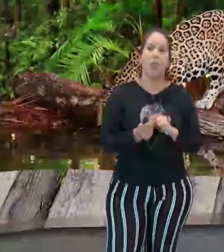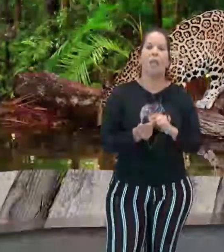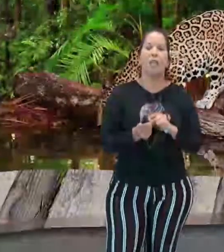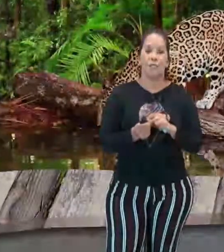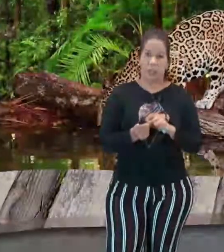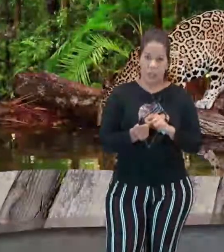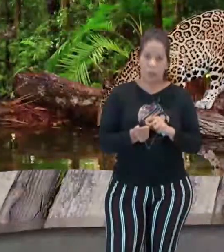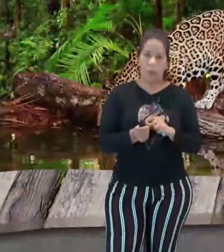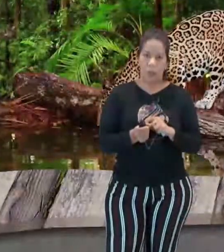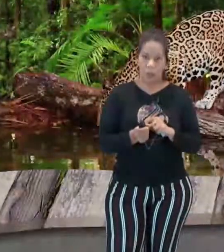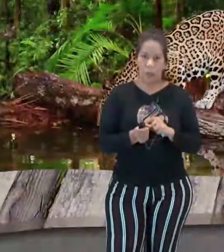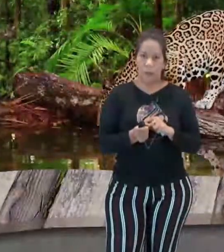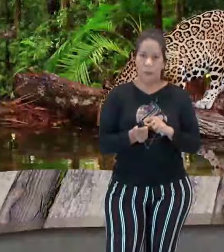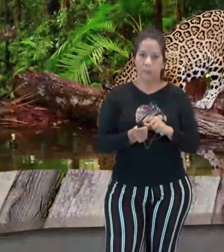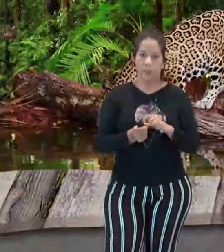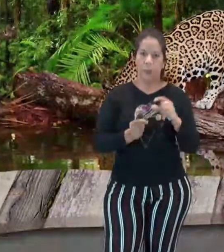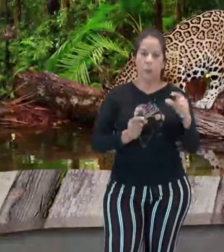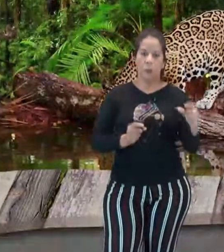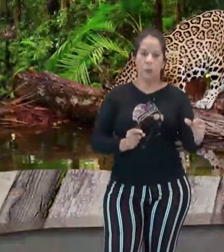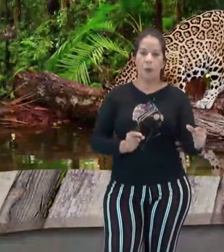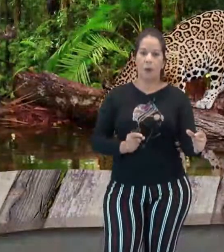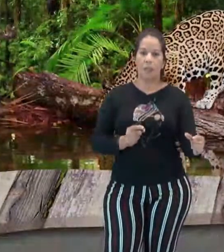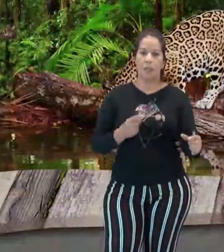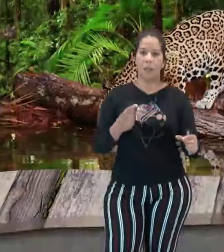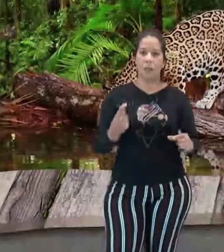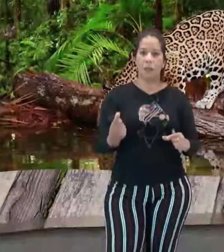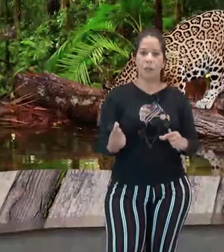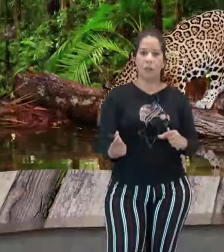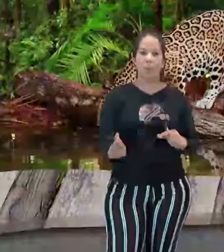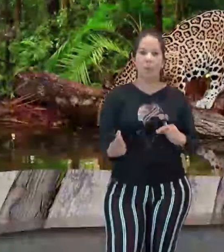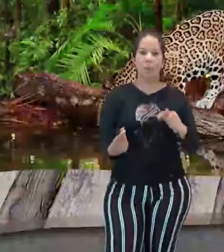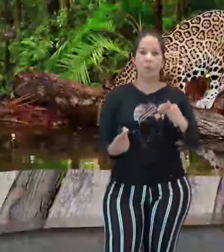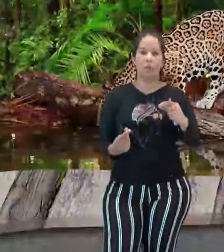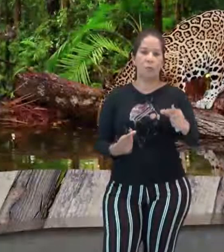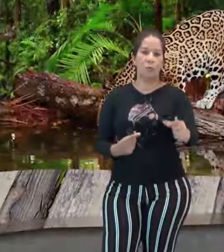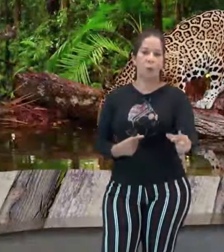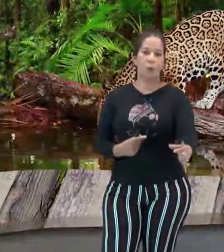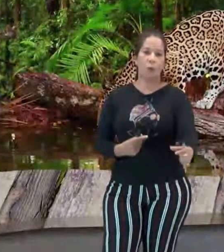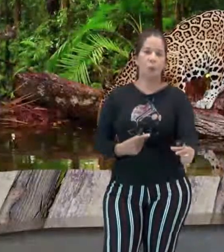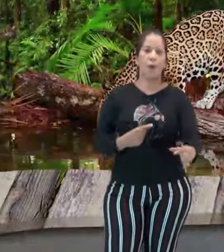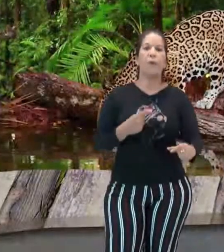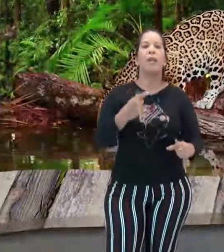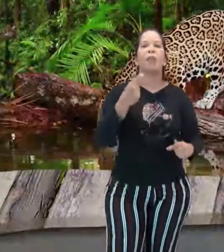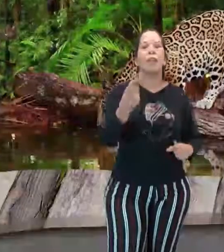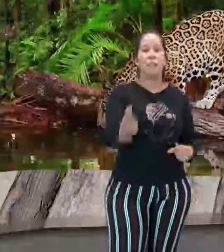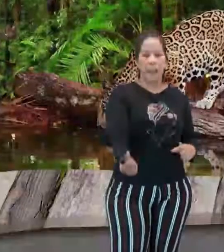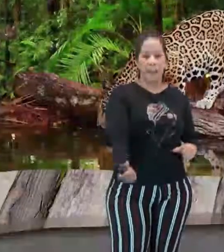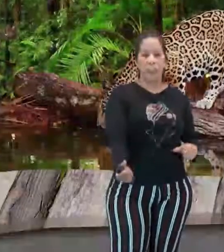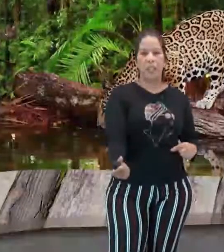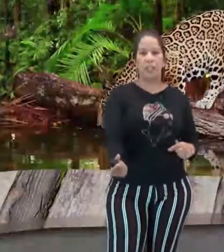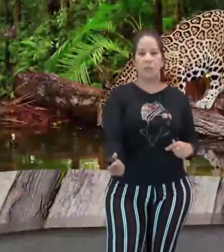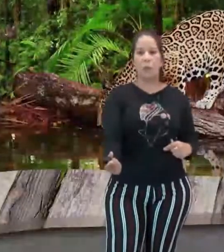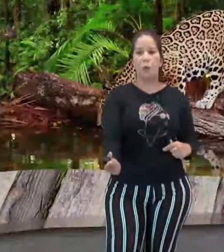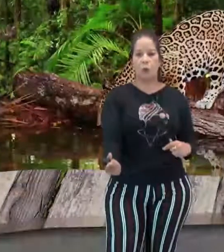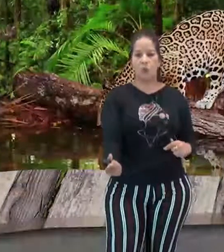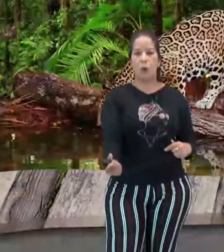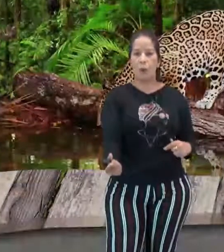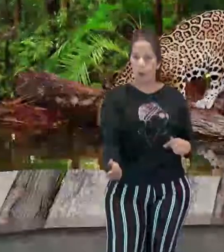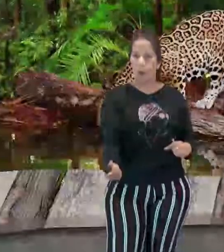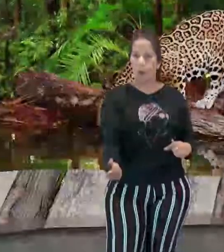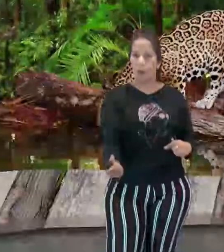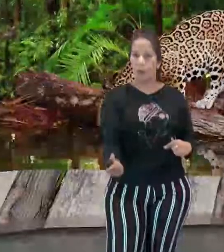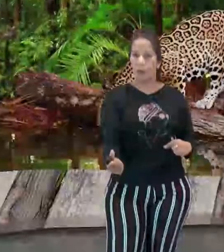hormônios, que é a testosterona. Então, uma célula funcionando para a produção de um outro hormônio que vai agir num